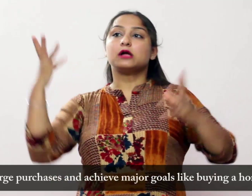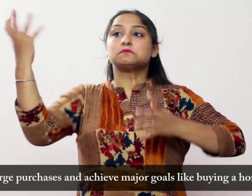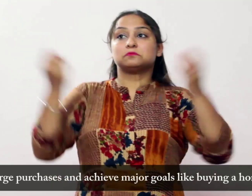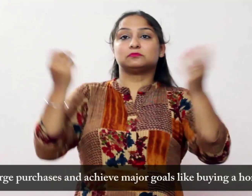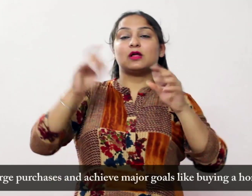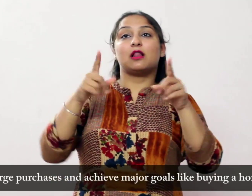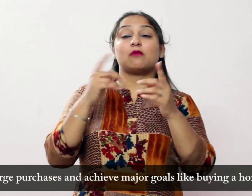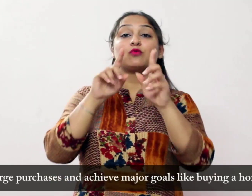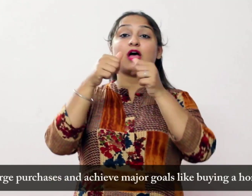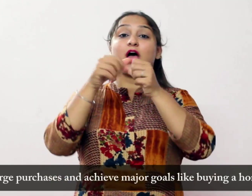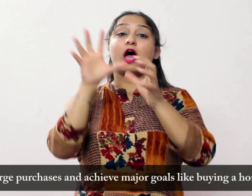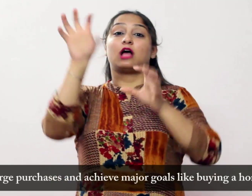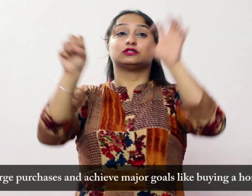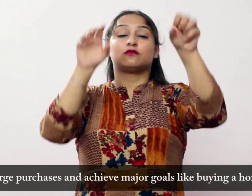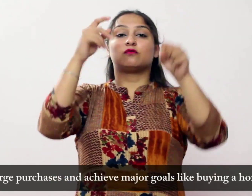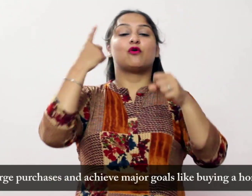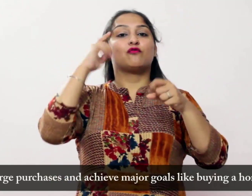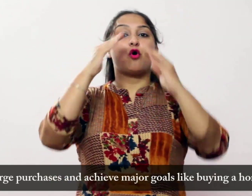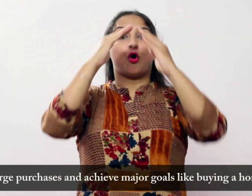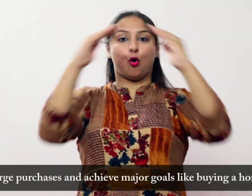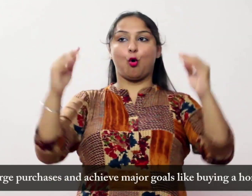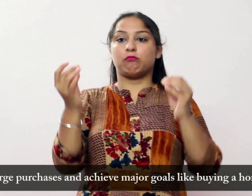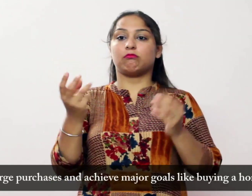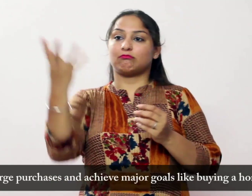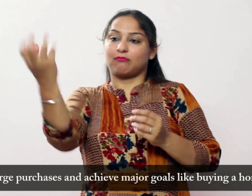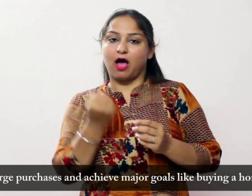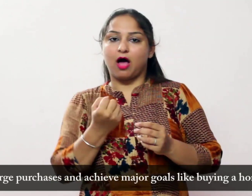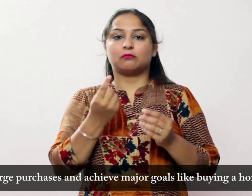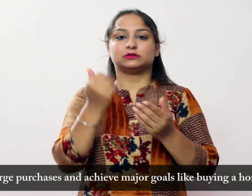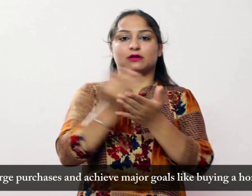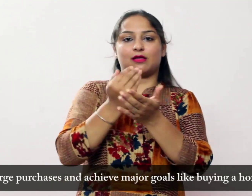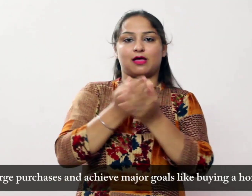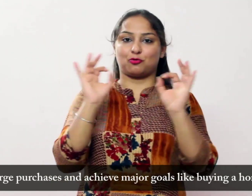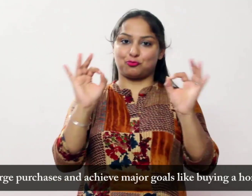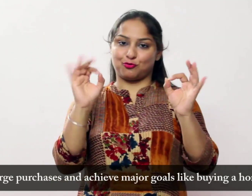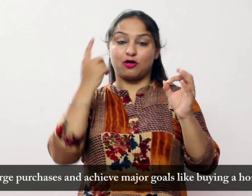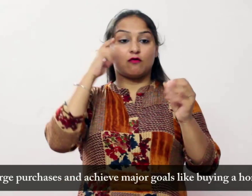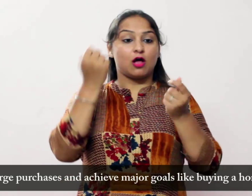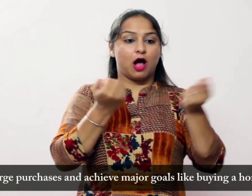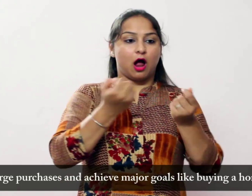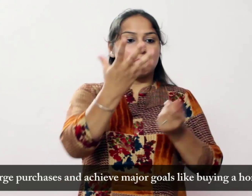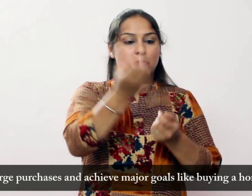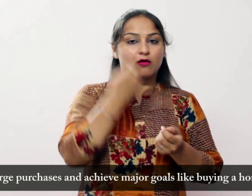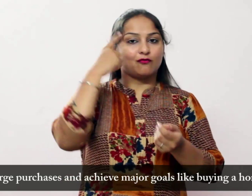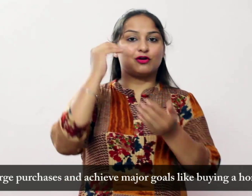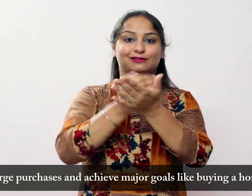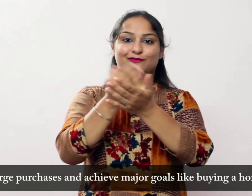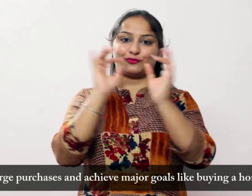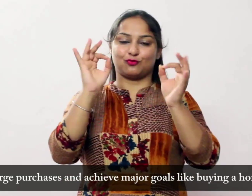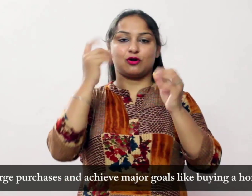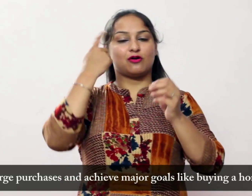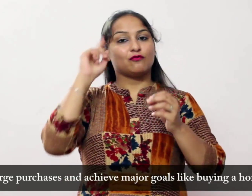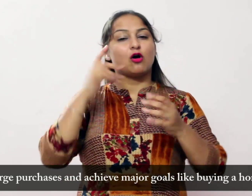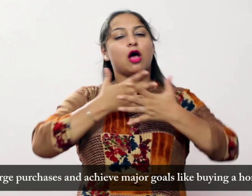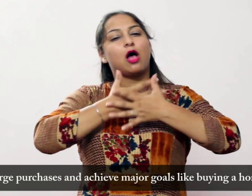बड़ी खरीद को प्रभावित करें और प्रमुख लक्ष्यों को प्राप्त करें जैसे घर या कार खरीदना।